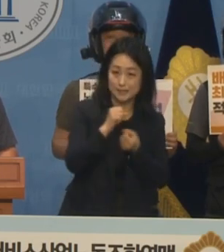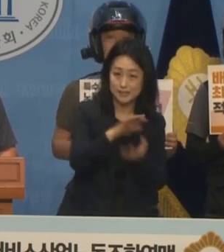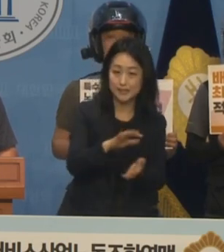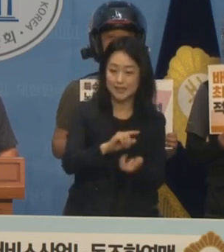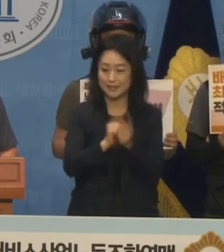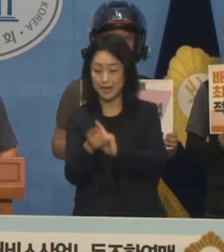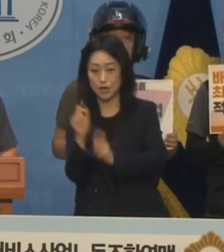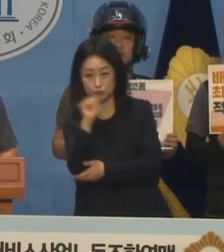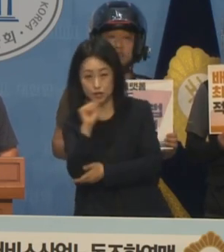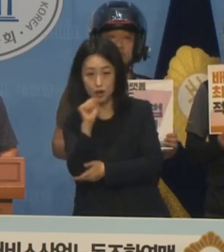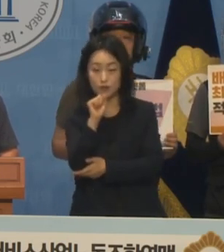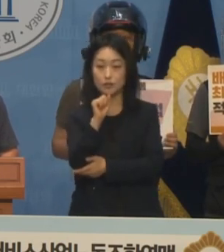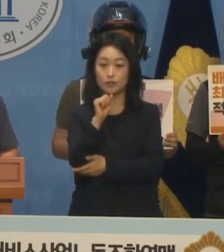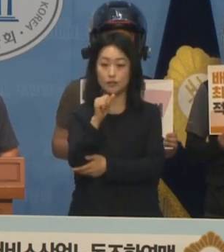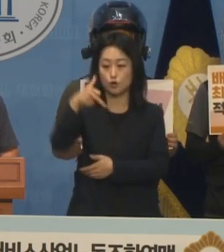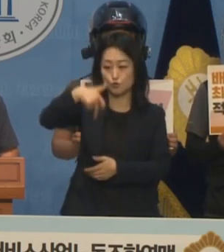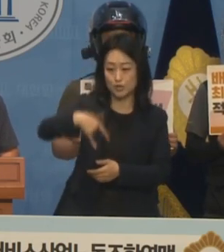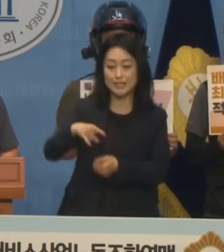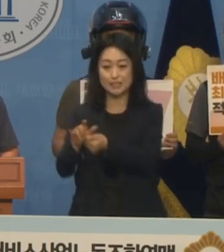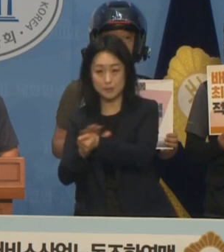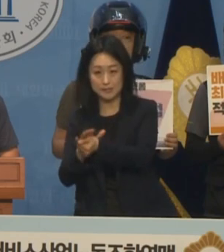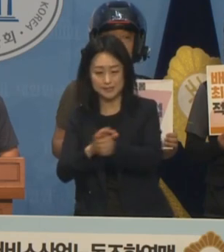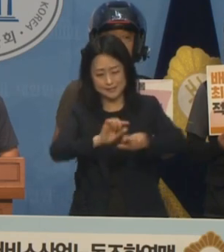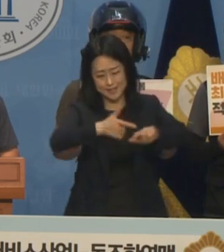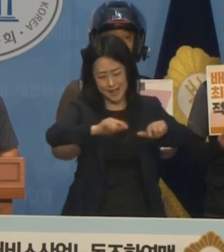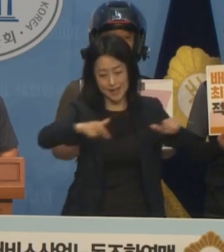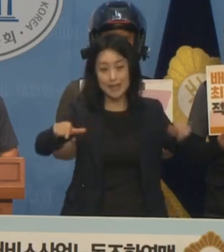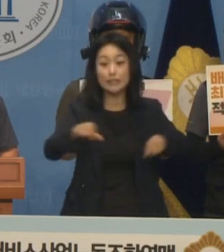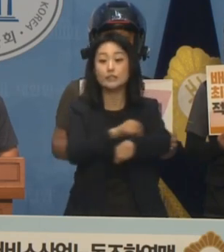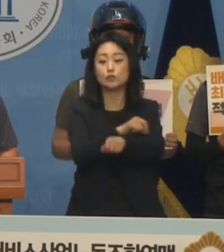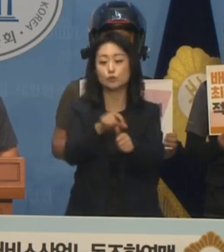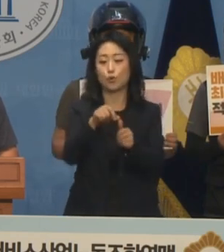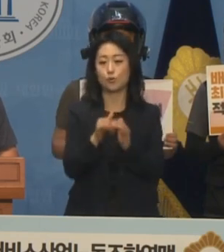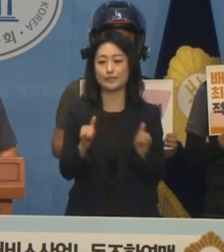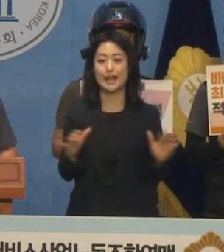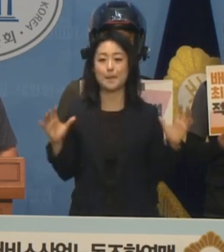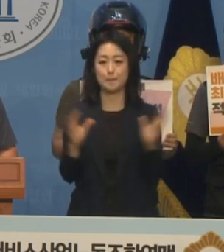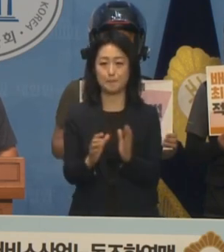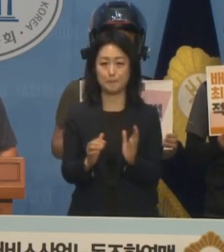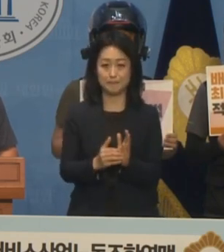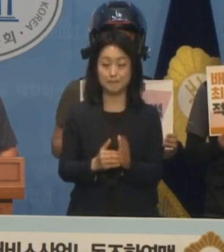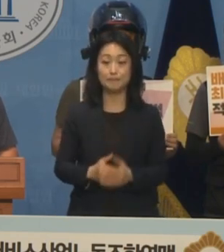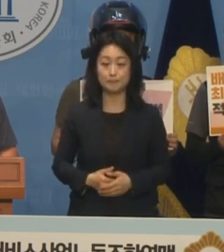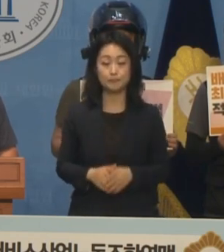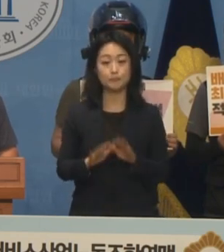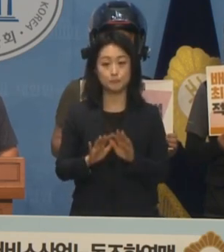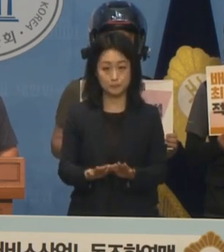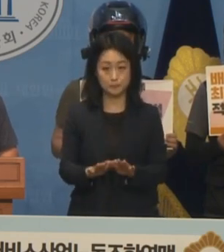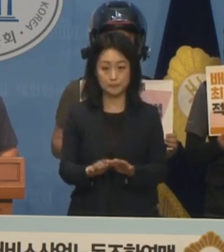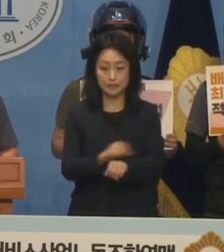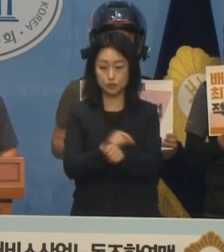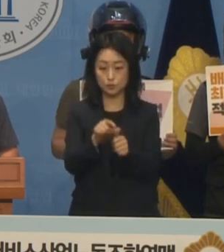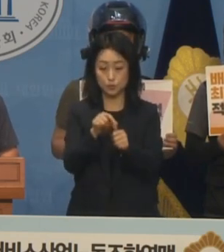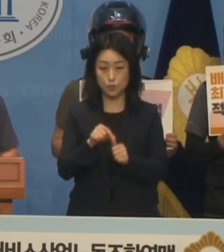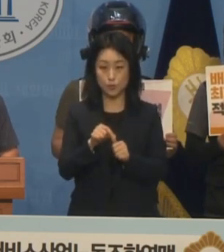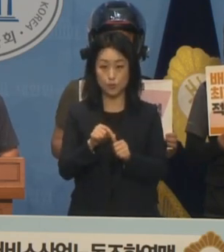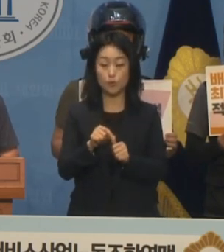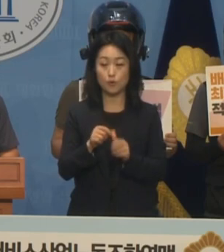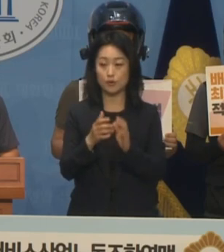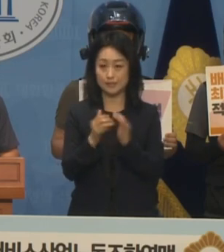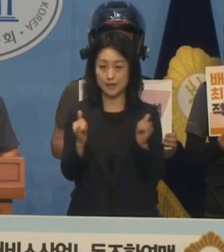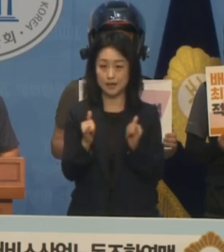예, 안녕하십니까. 서비스연맹 강규혁 위원장입니다. 저희 서비스연맹은 배달라이더, 가전제품 방문점검원, 학습지 교사,